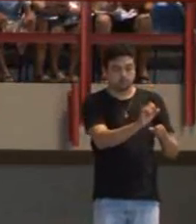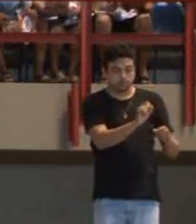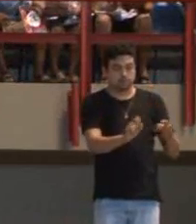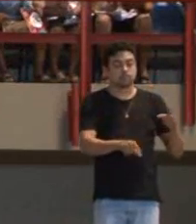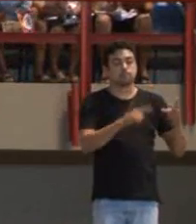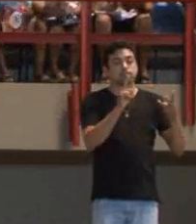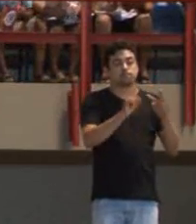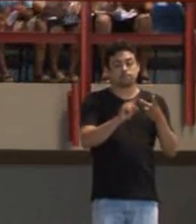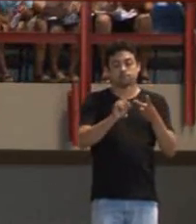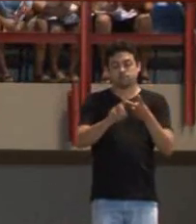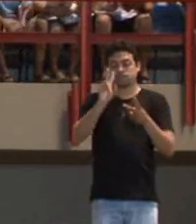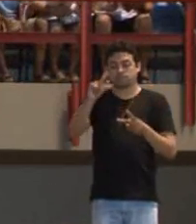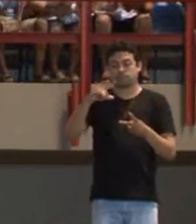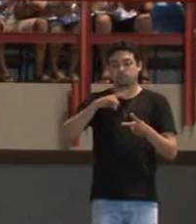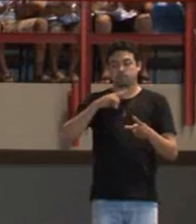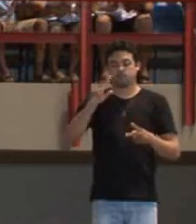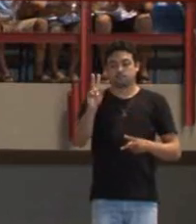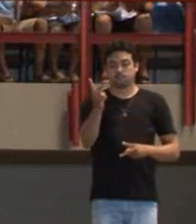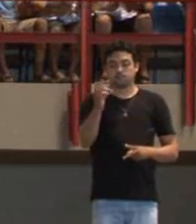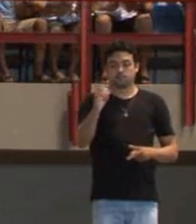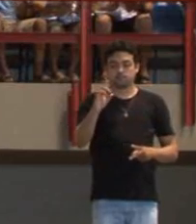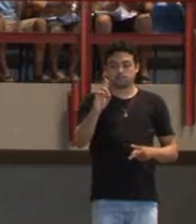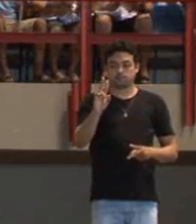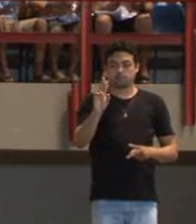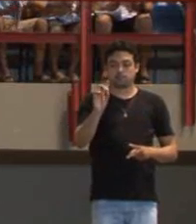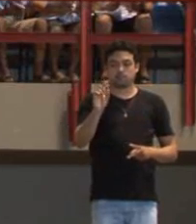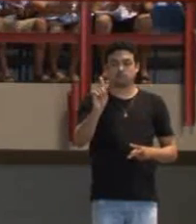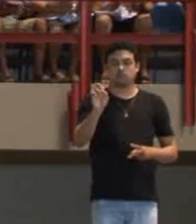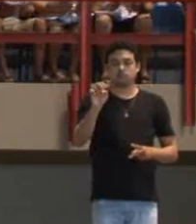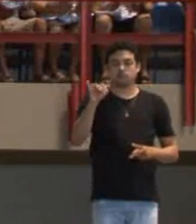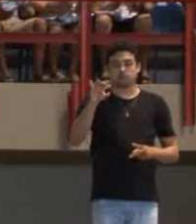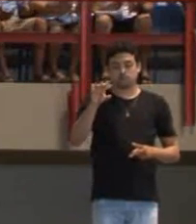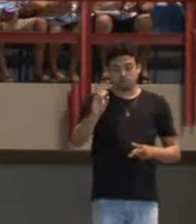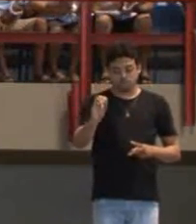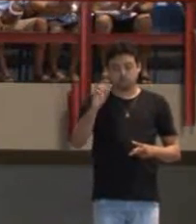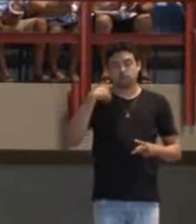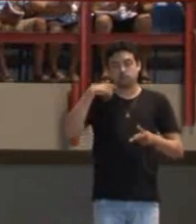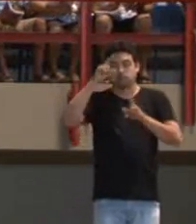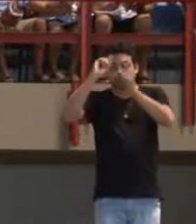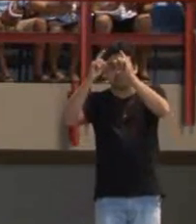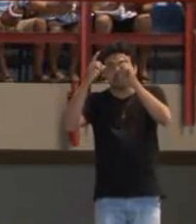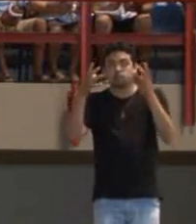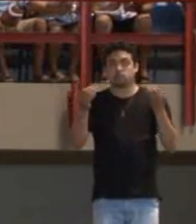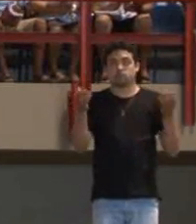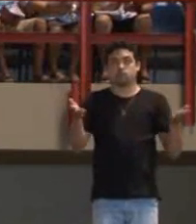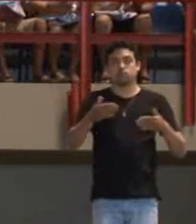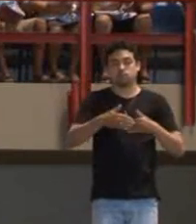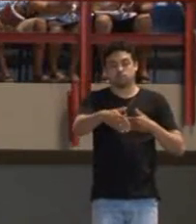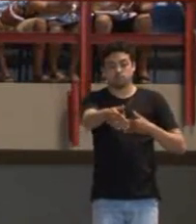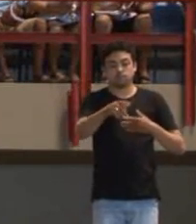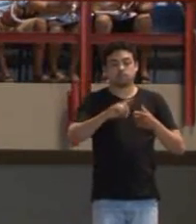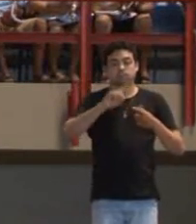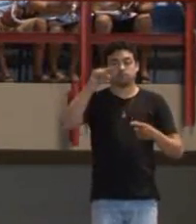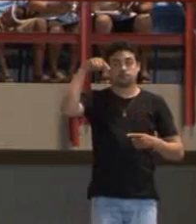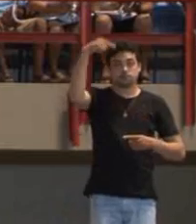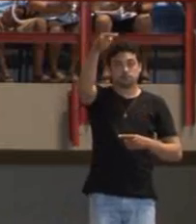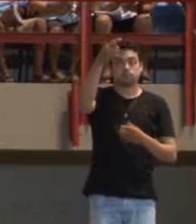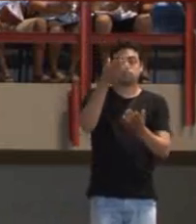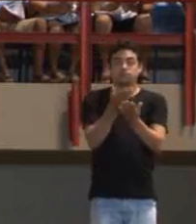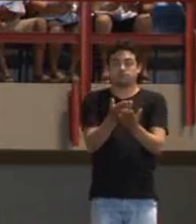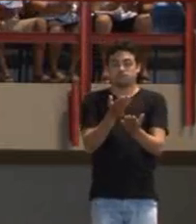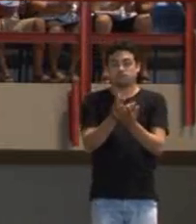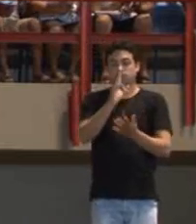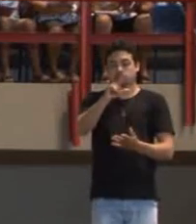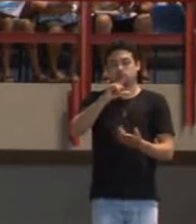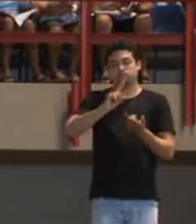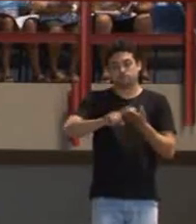sobre o hidrogênio, que é o combustível que está sendo muito discutido ultimamente, tá? Na aula seguinte, que também